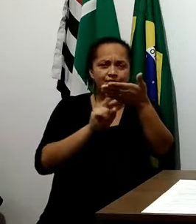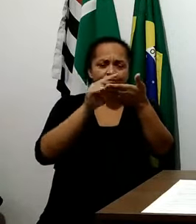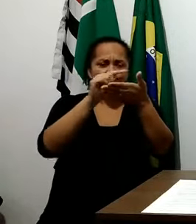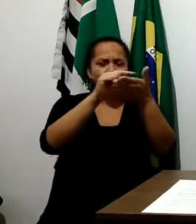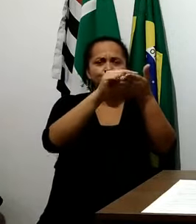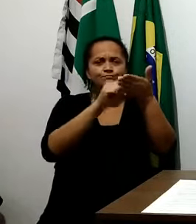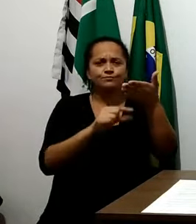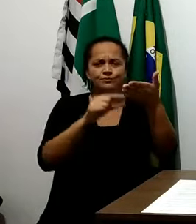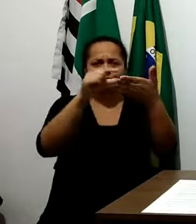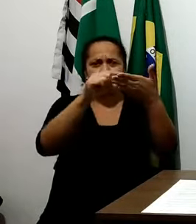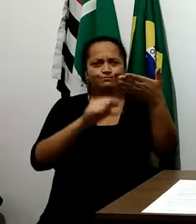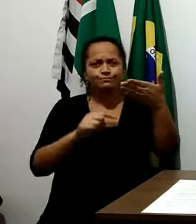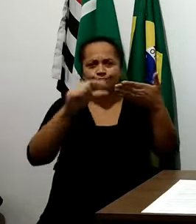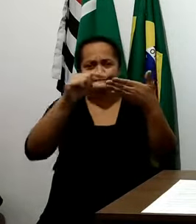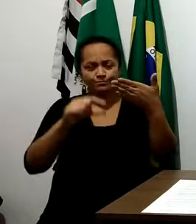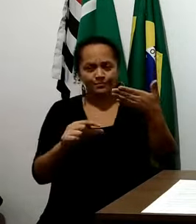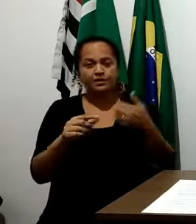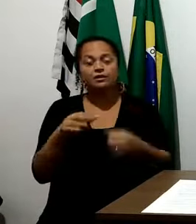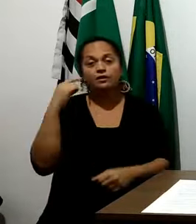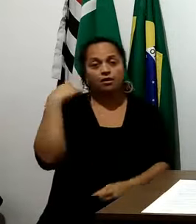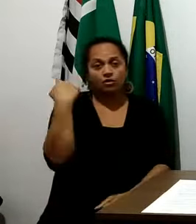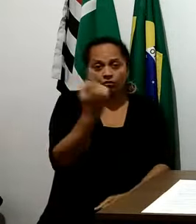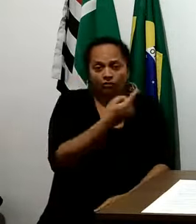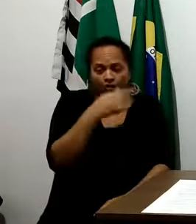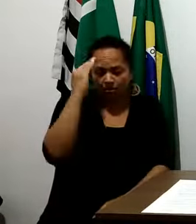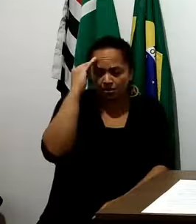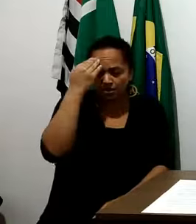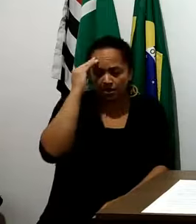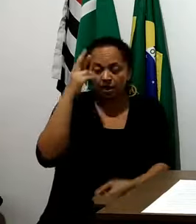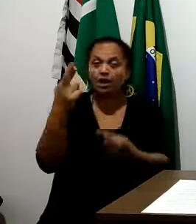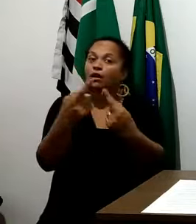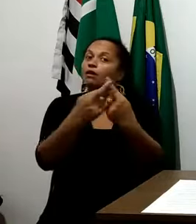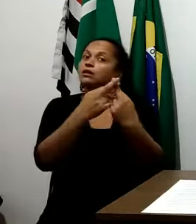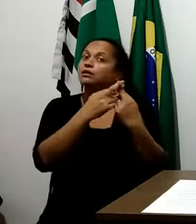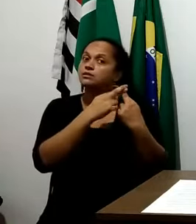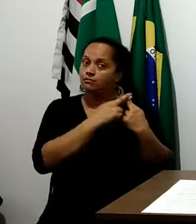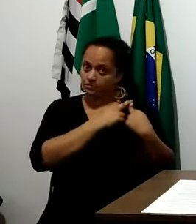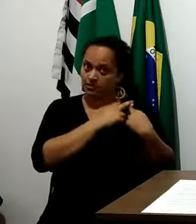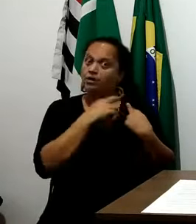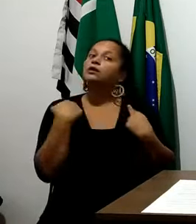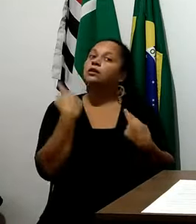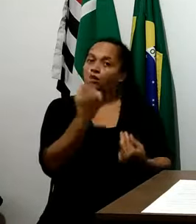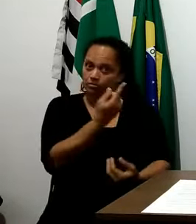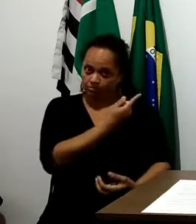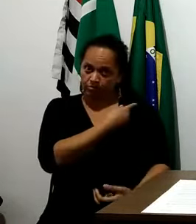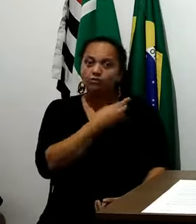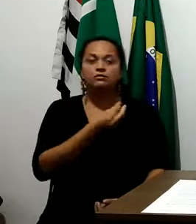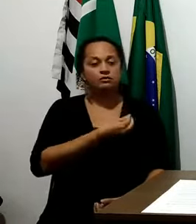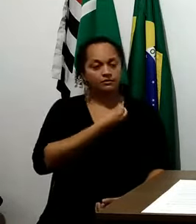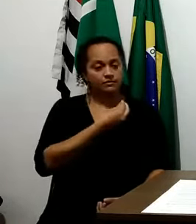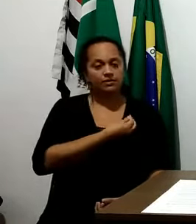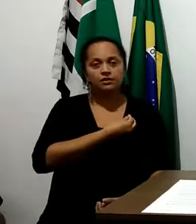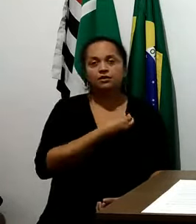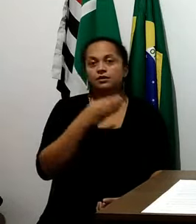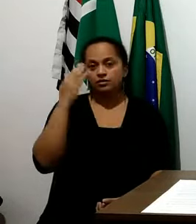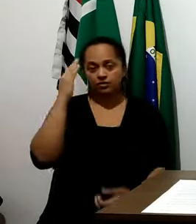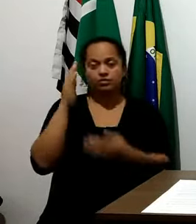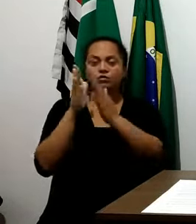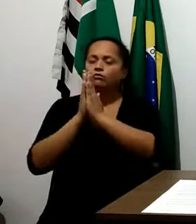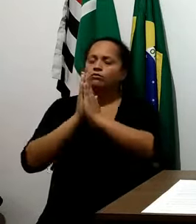valor, a responsabilidade que está sobre as nossas vidas de interceder por nós, pelos